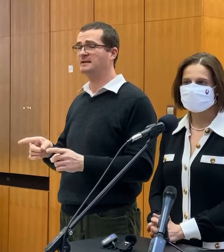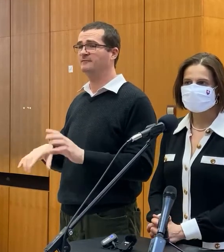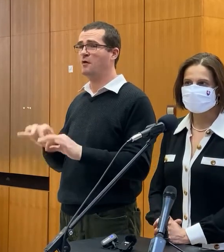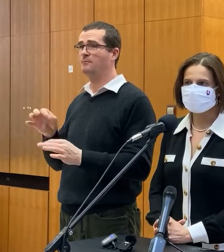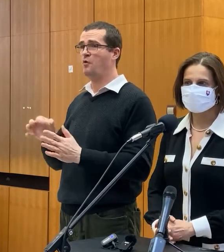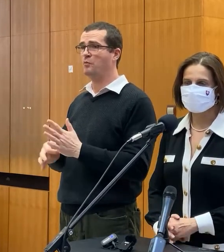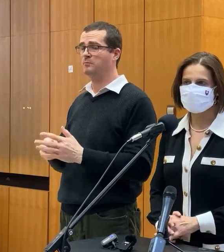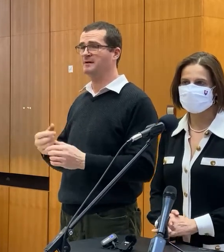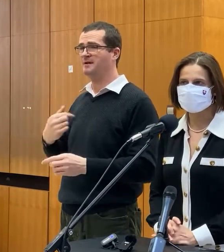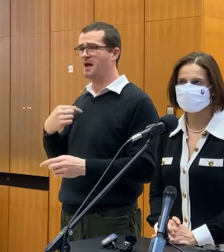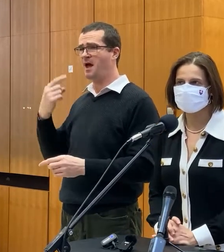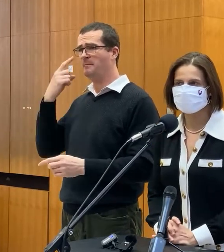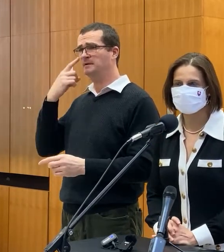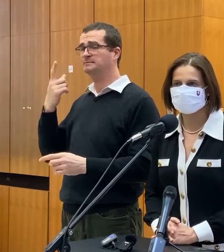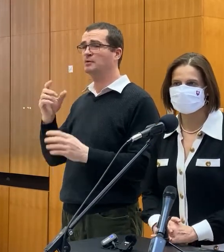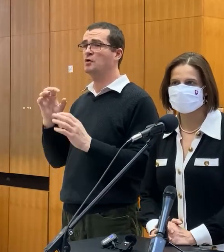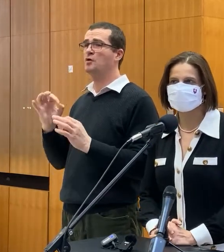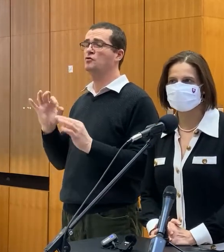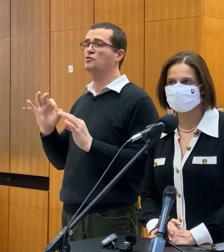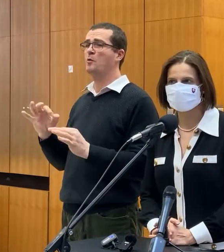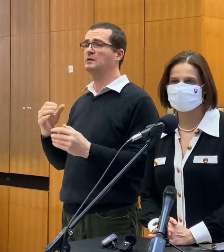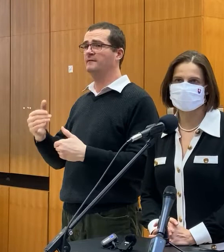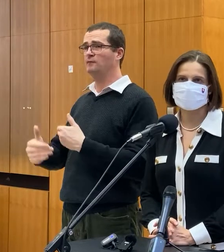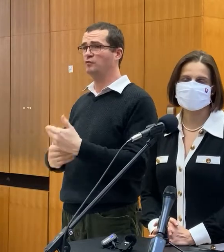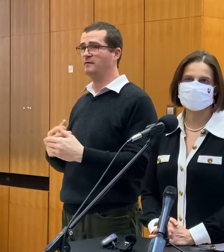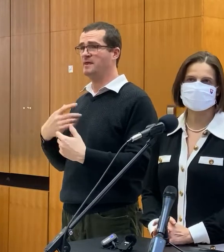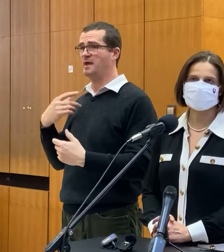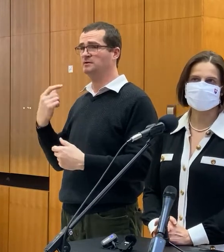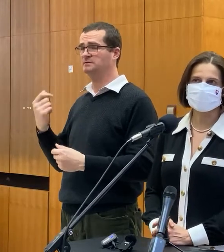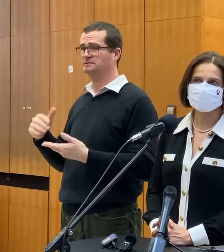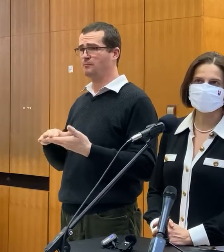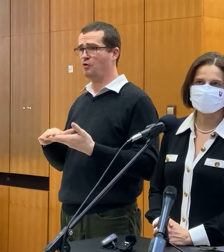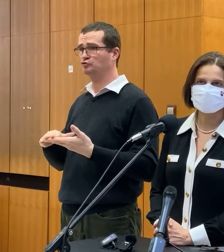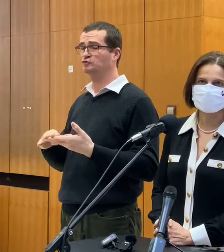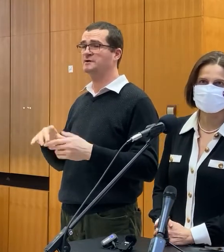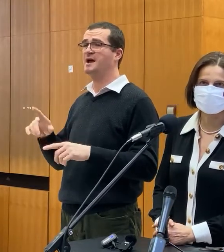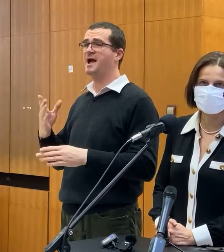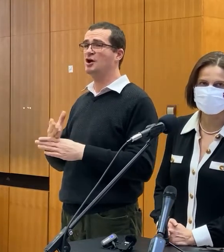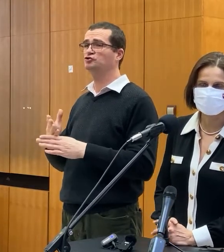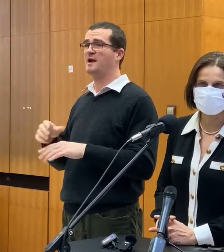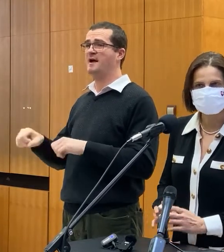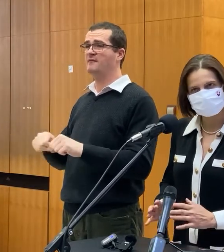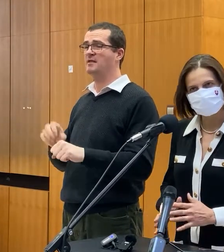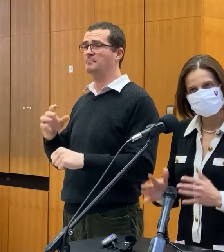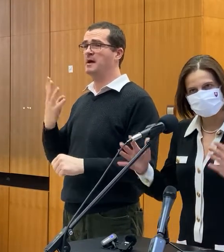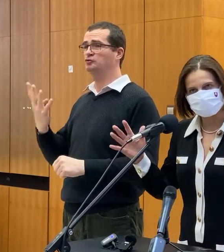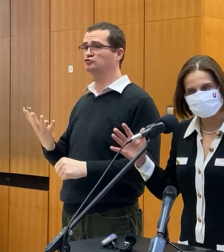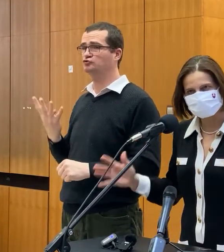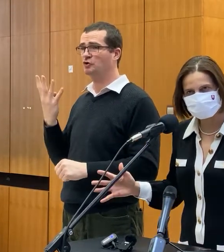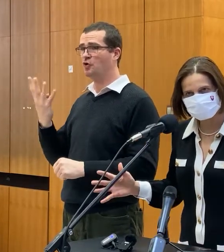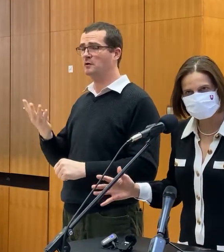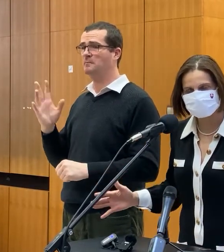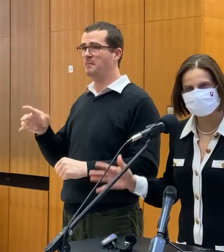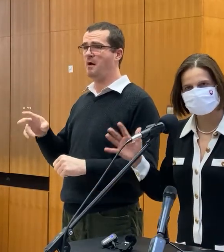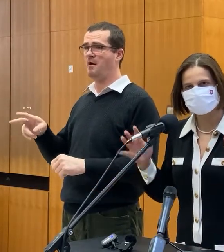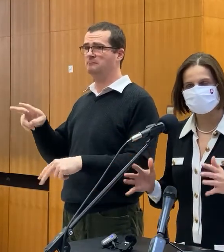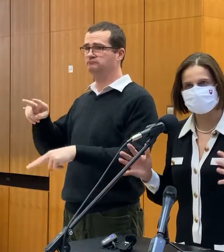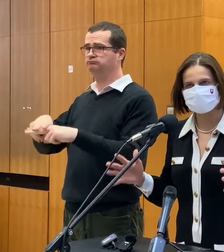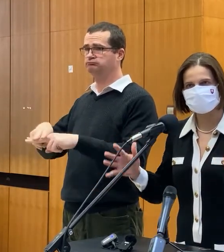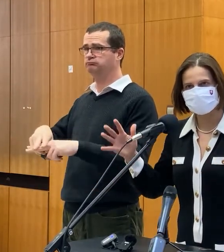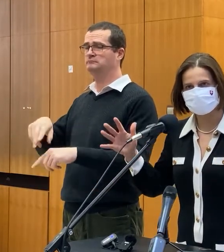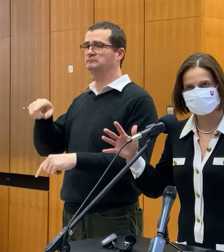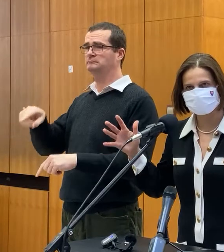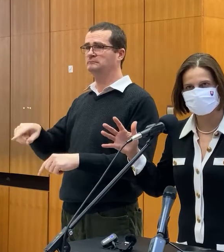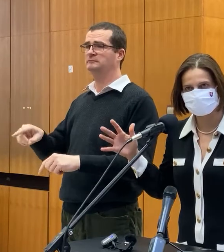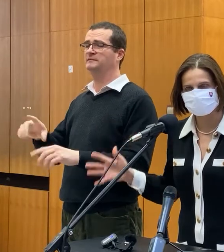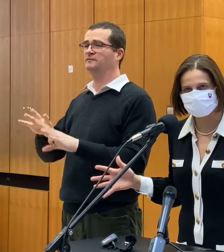Úprimne, ja si myslím, že pre dobrý chod spoločnosti je, že každá vláda, ktorá príde, vie, že má za 4 roky nejaký mandát, má v rámci toho